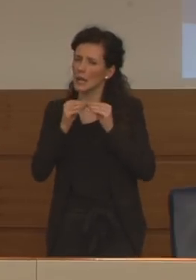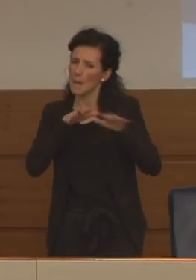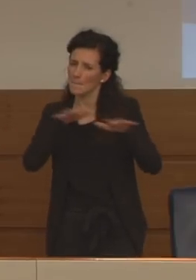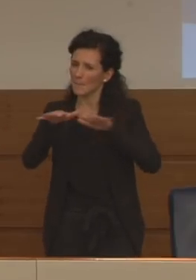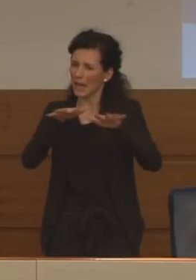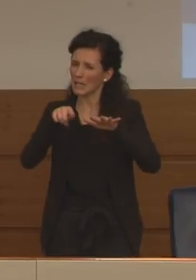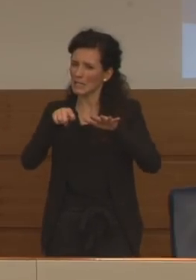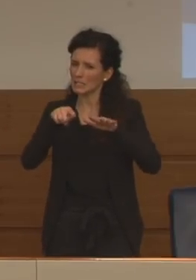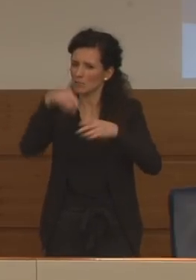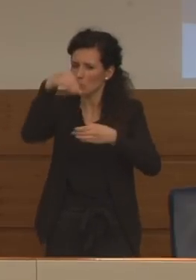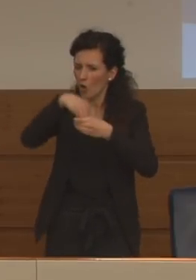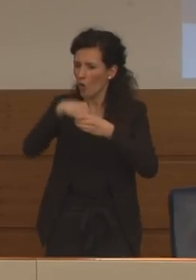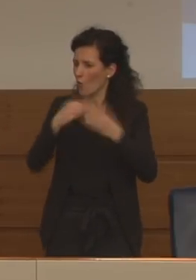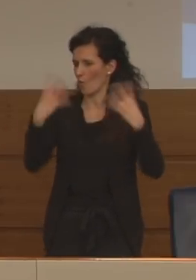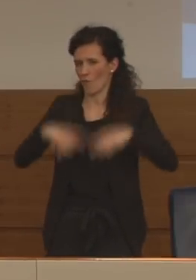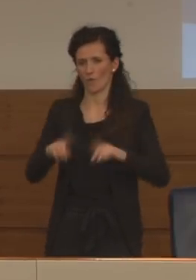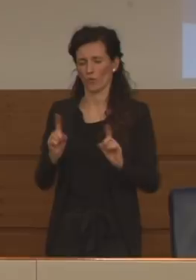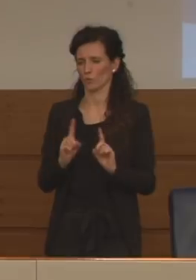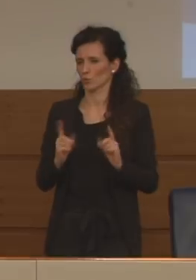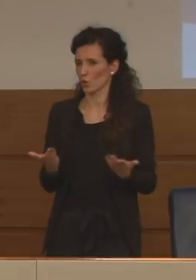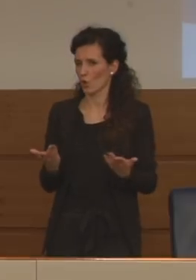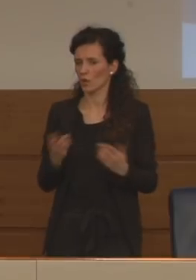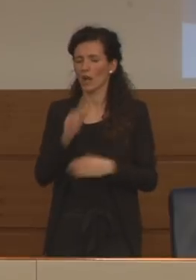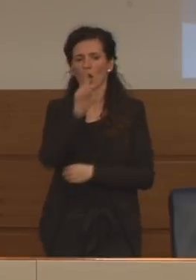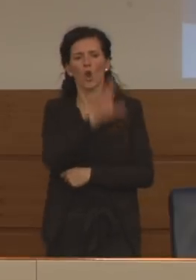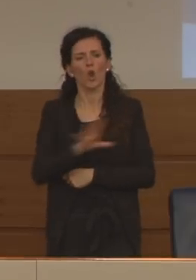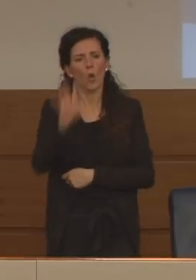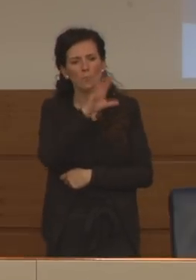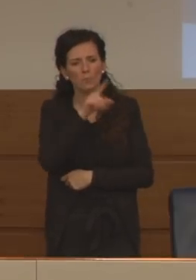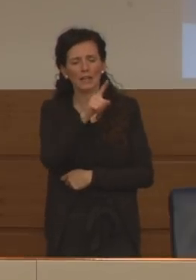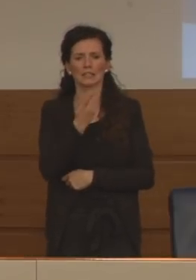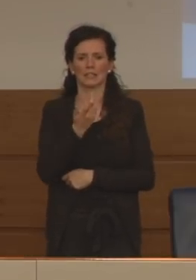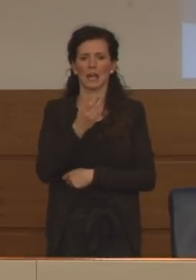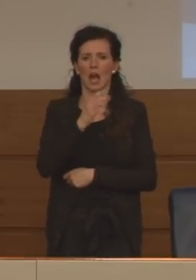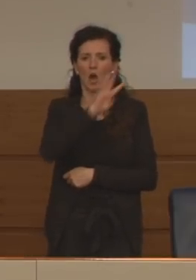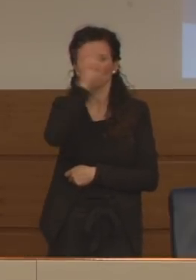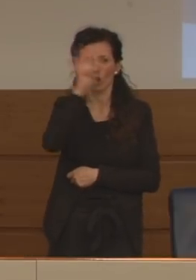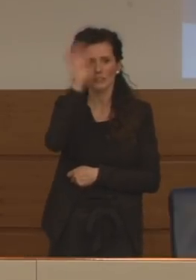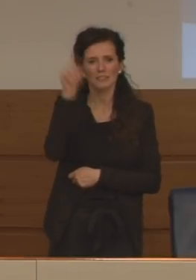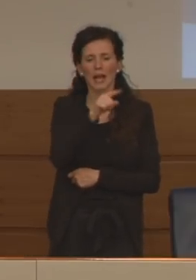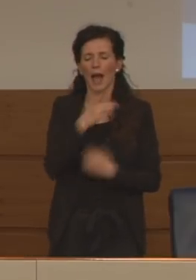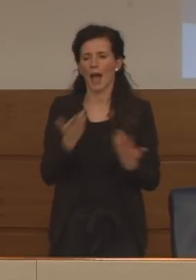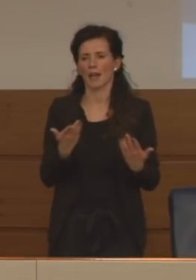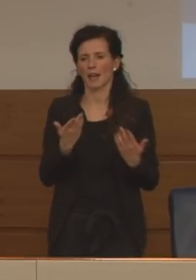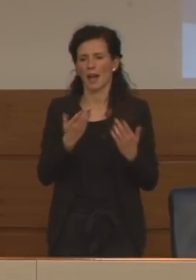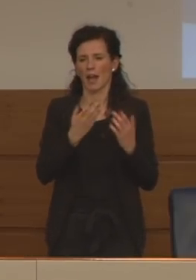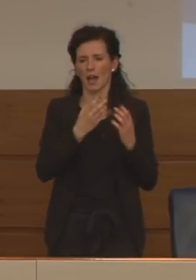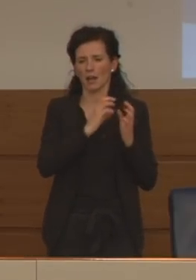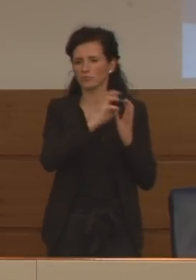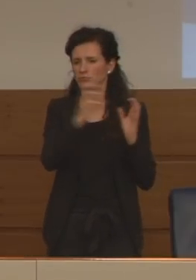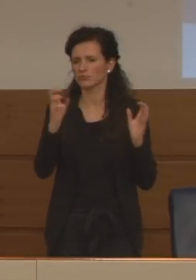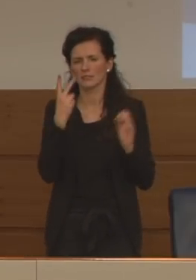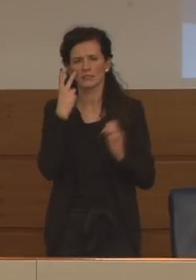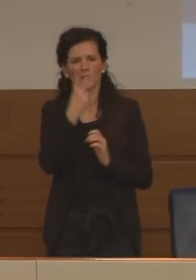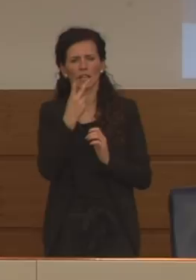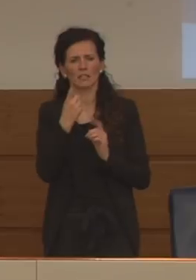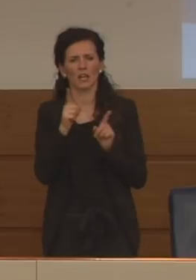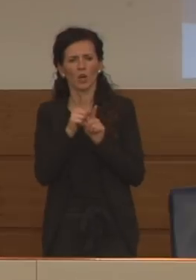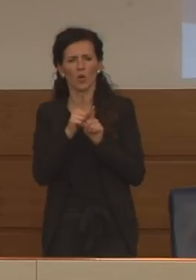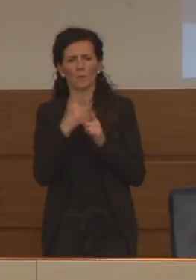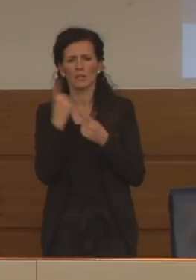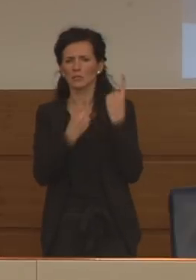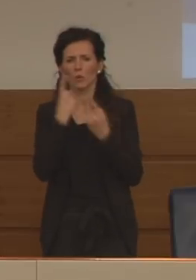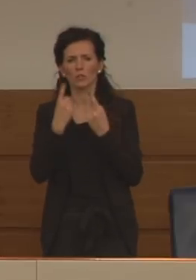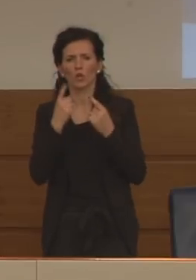della lombardia la retta della toscana insomma danno un po l'idea di una situazione fuori controllo